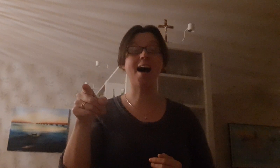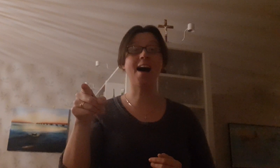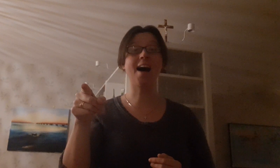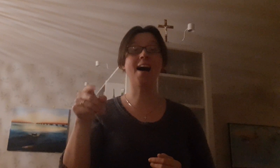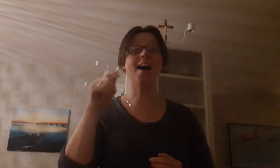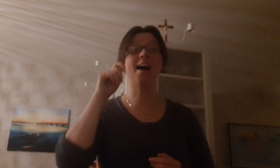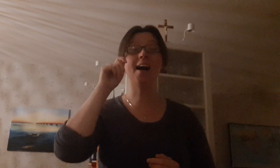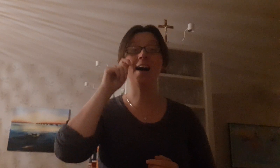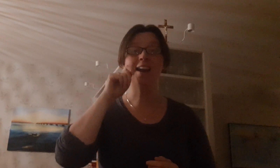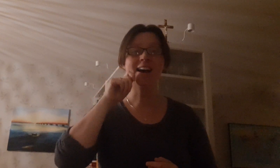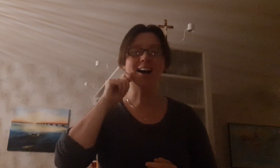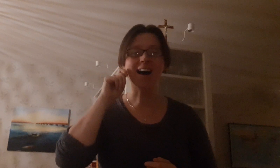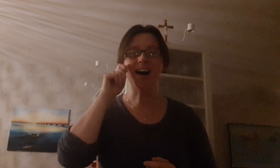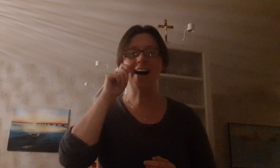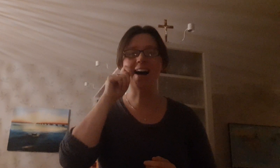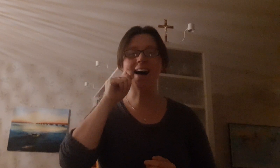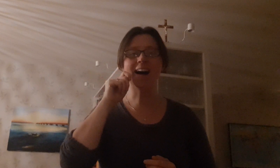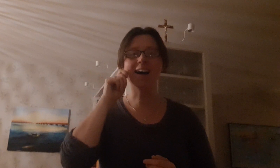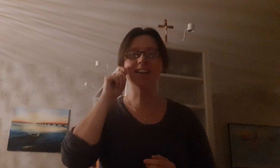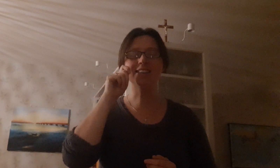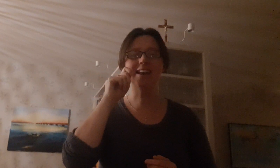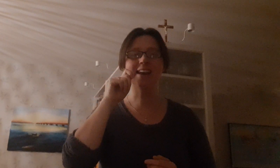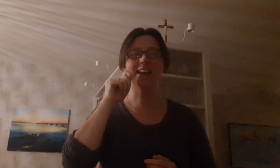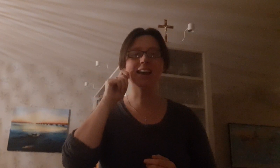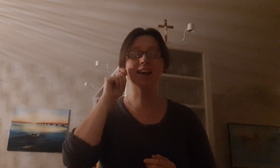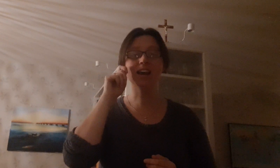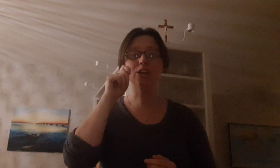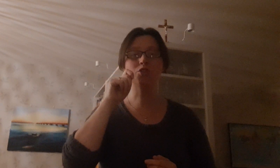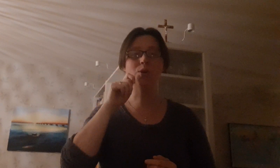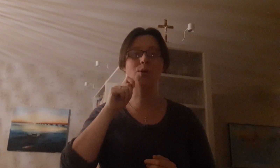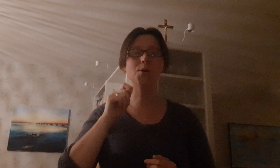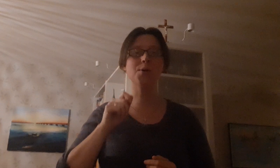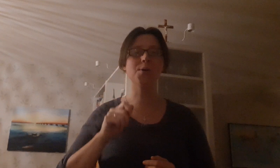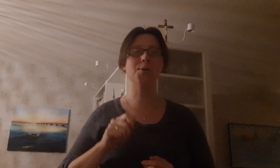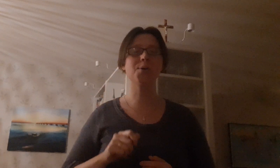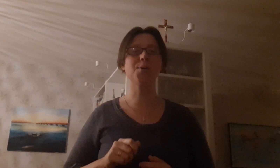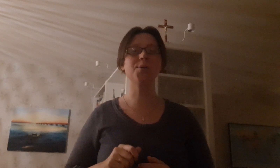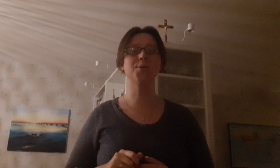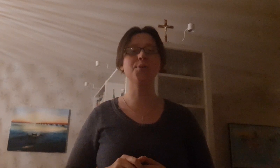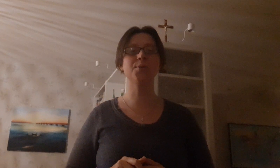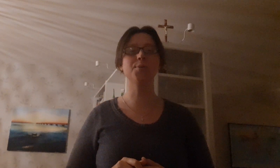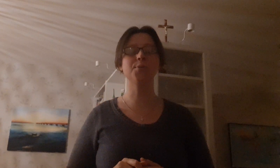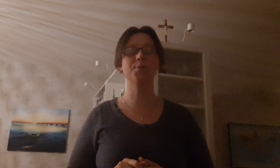är det ljus. Lärem.